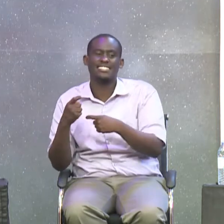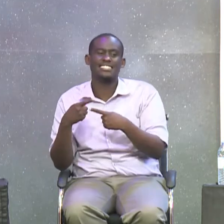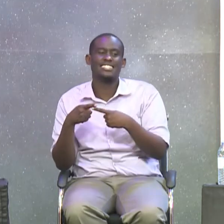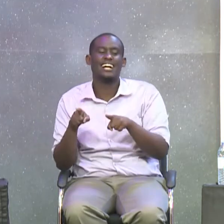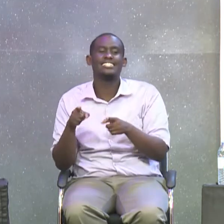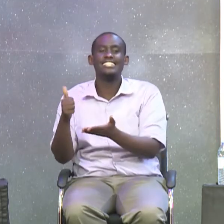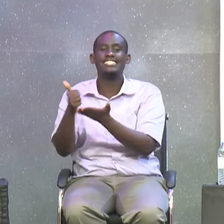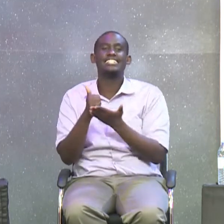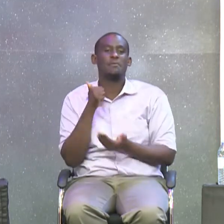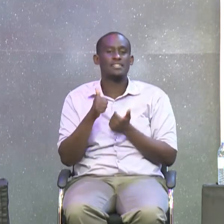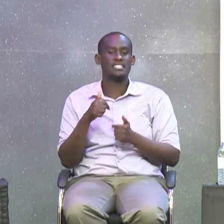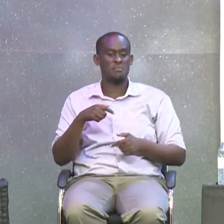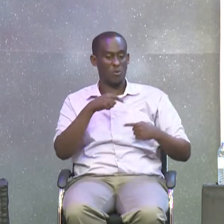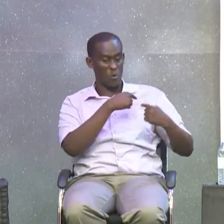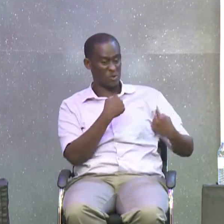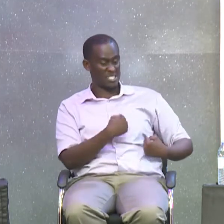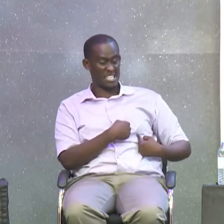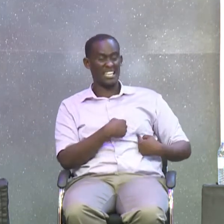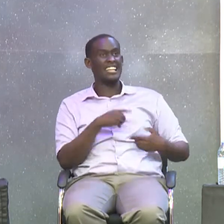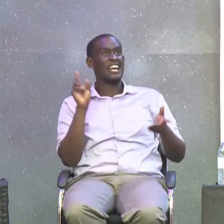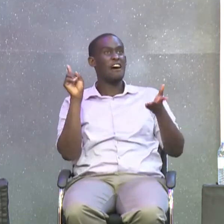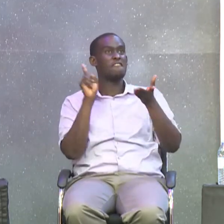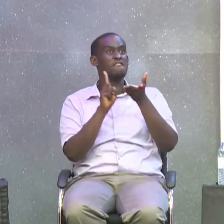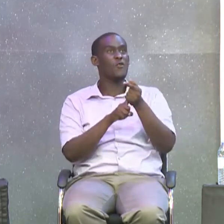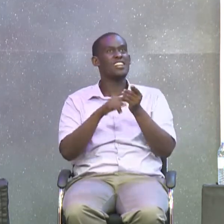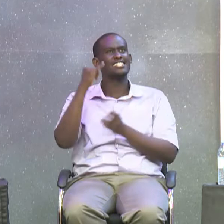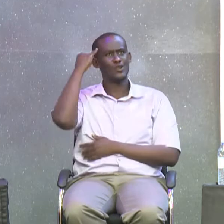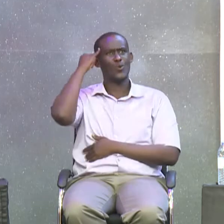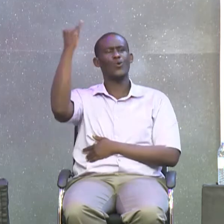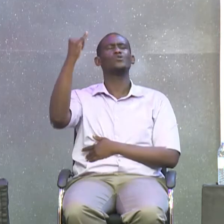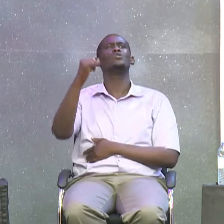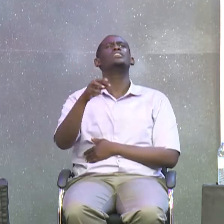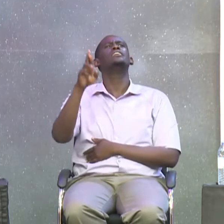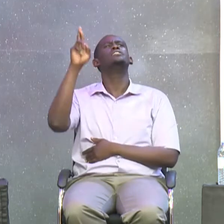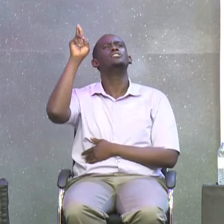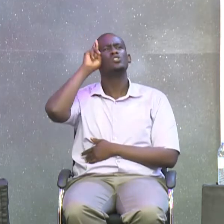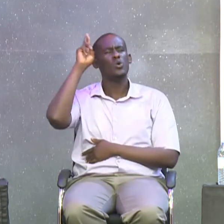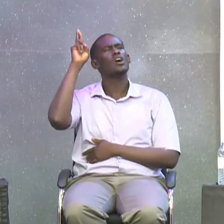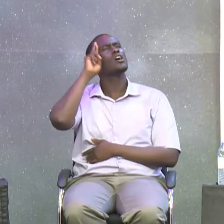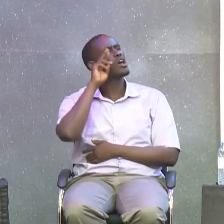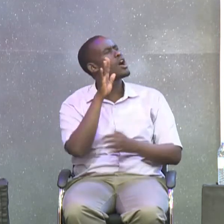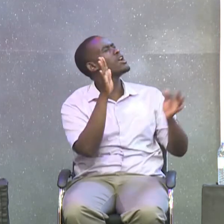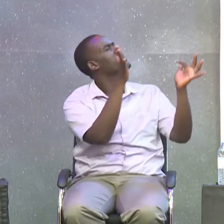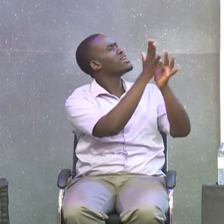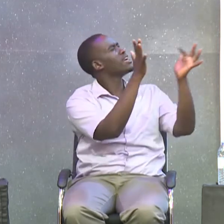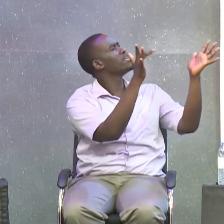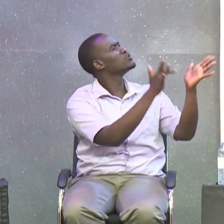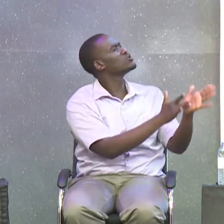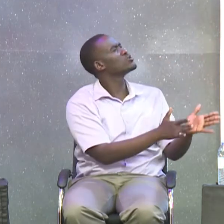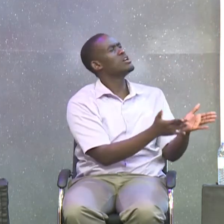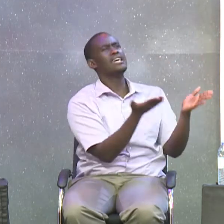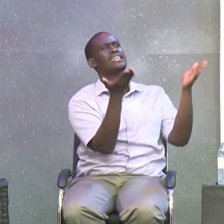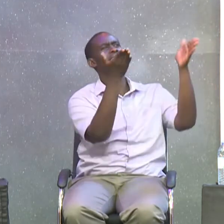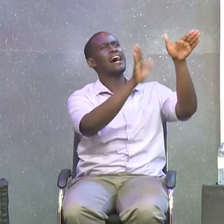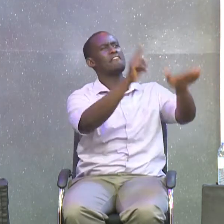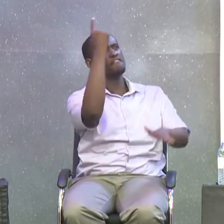kati ekyannyamba munze simanyi kirowoozo gye kyava ne nzijjukira nti Yesu yanfiirira ku musaalaba tayinza